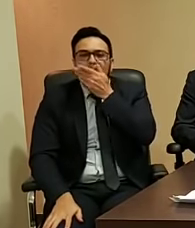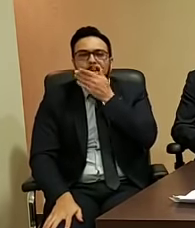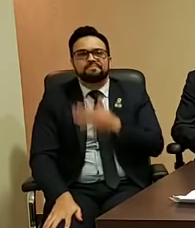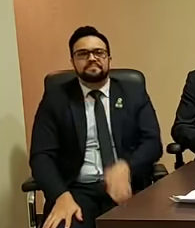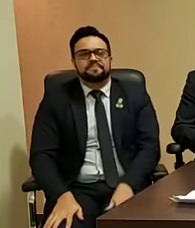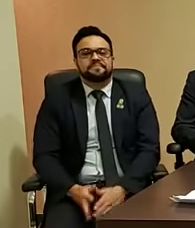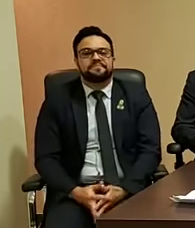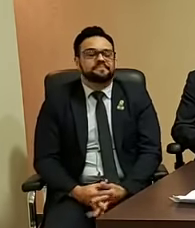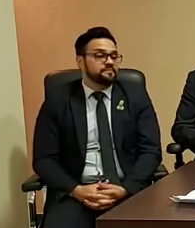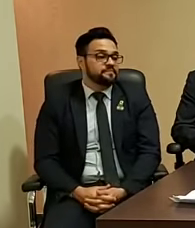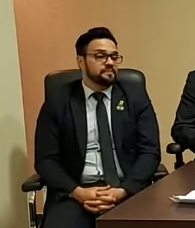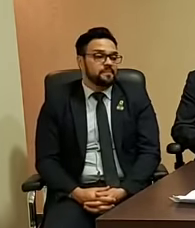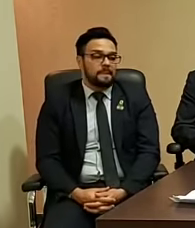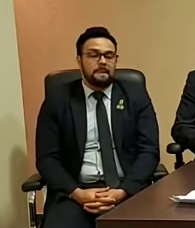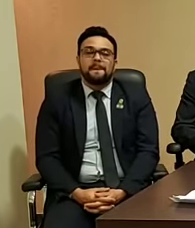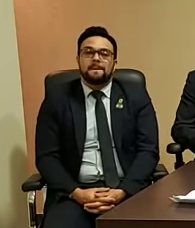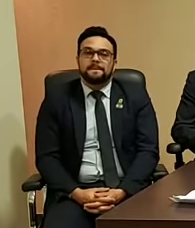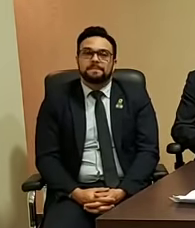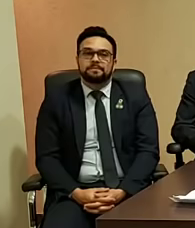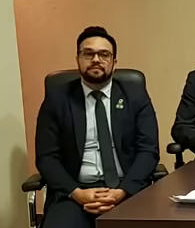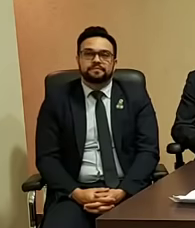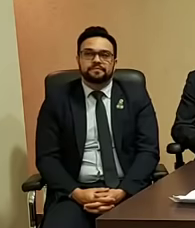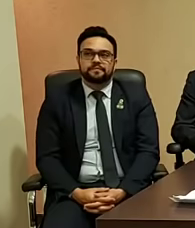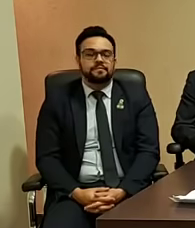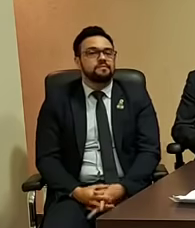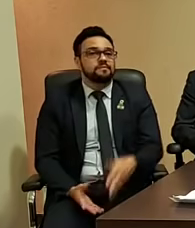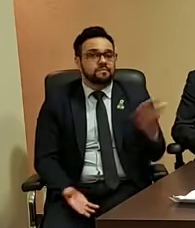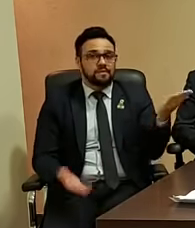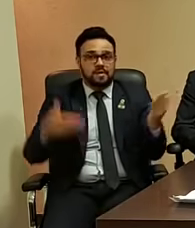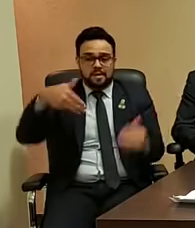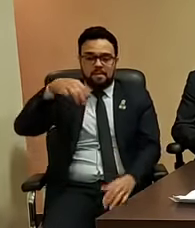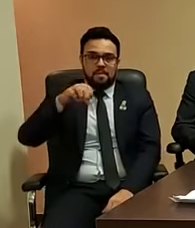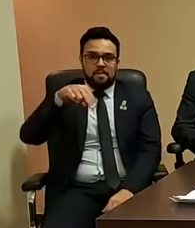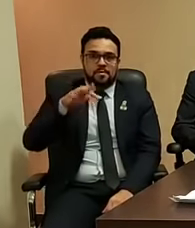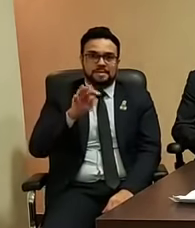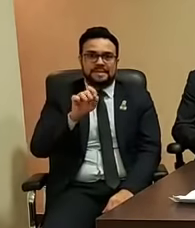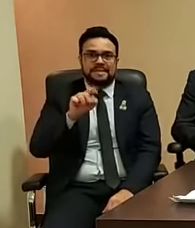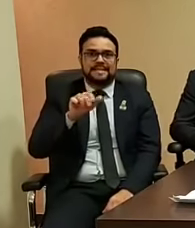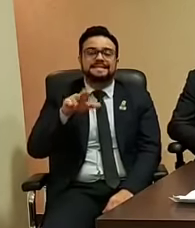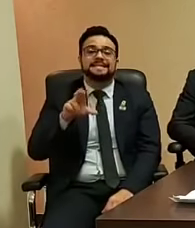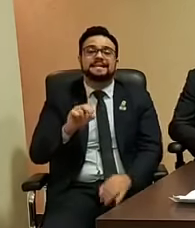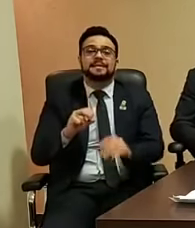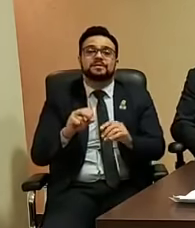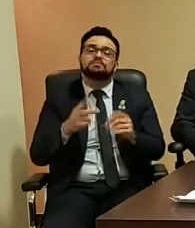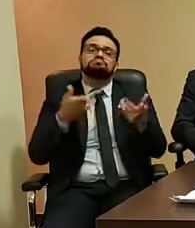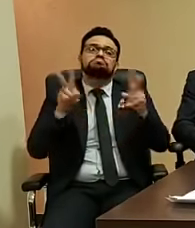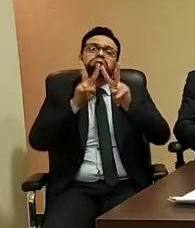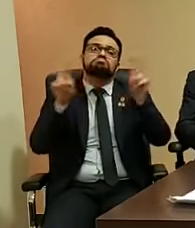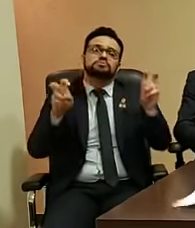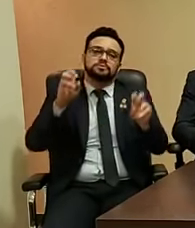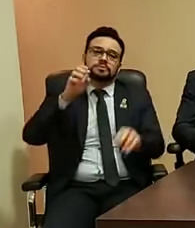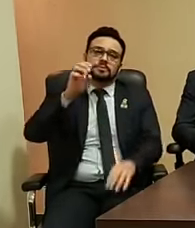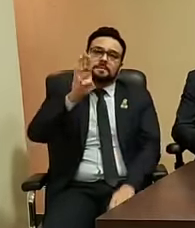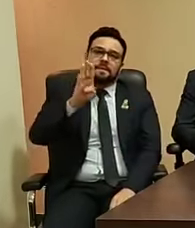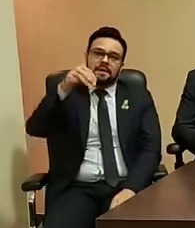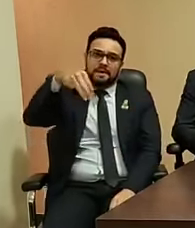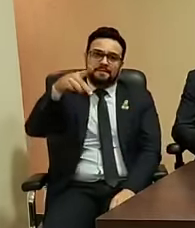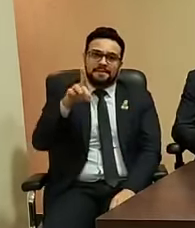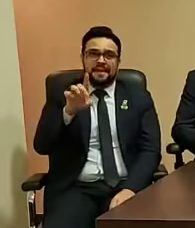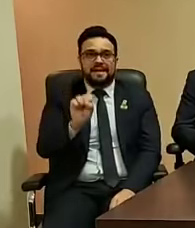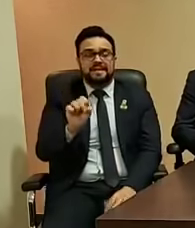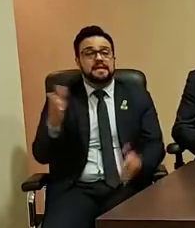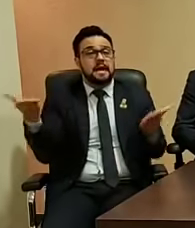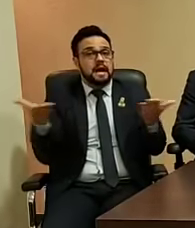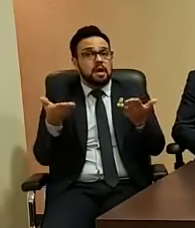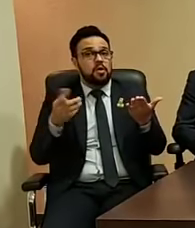lá. Pacote anticrime. Montezano, que mais do BNDES tem para falar para a gente aí? Então, presidente, a gente agora vai